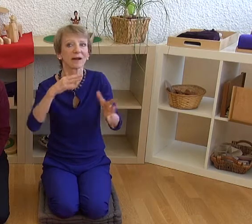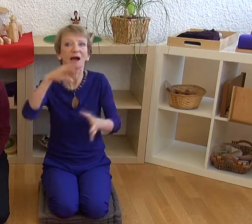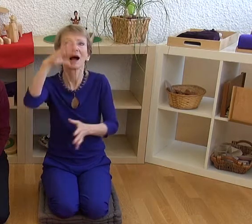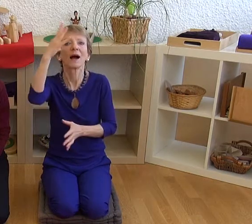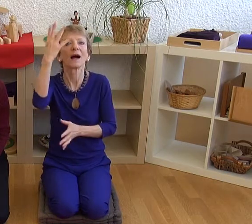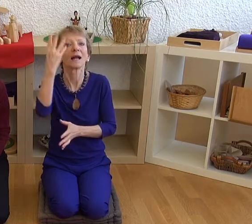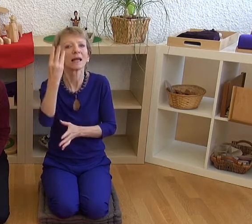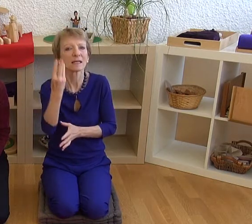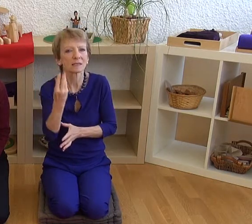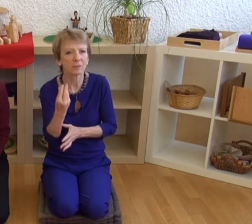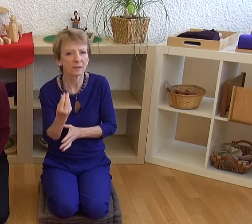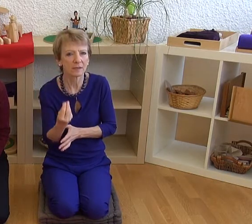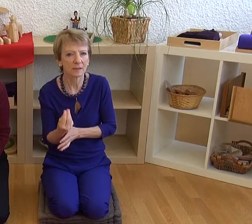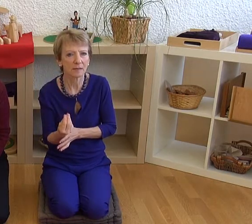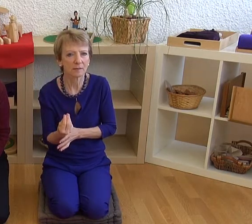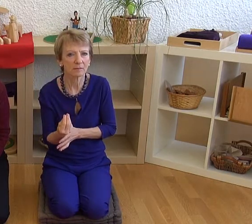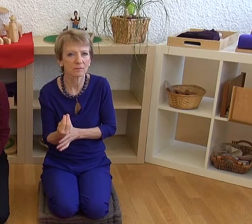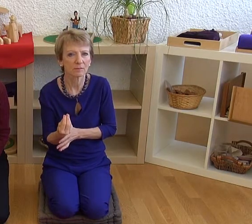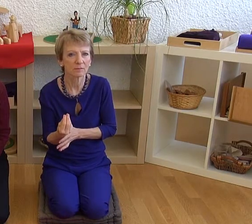l'Esprit Saint.